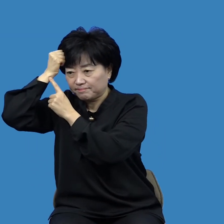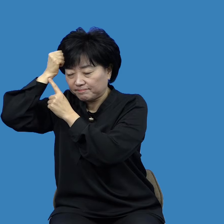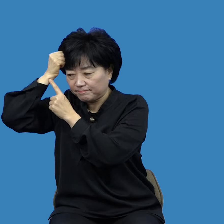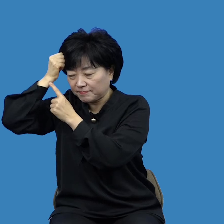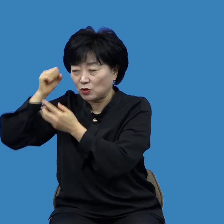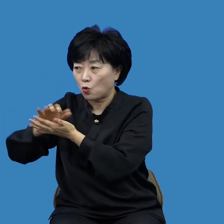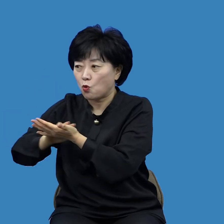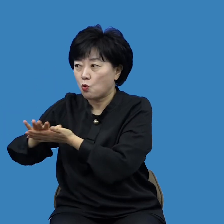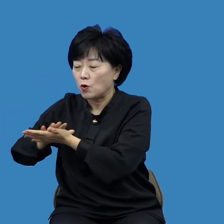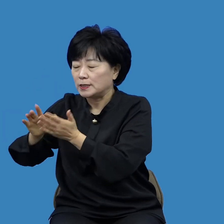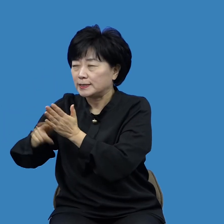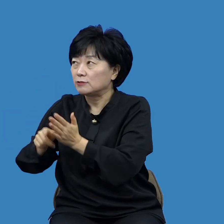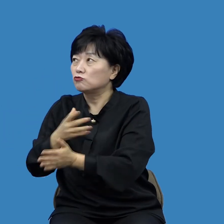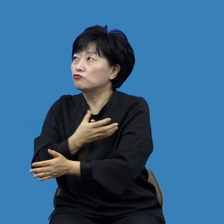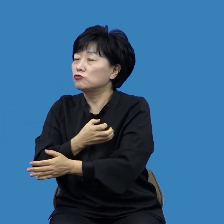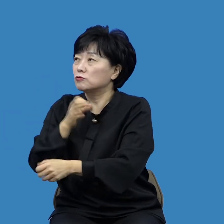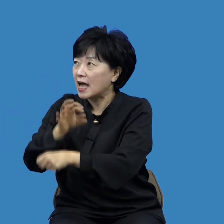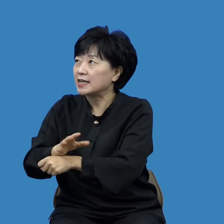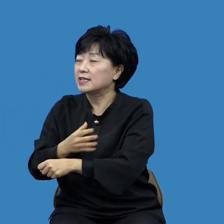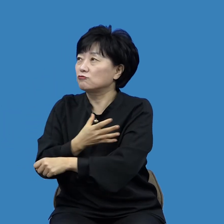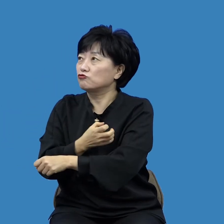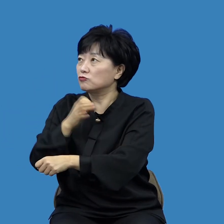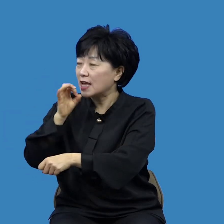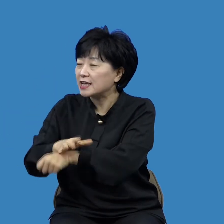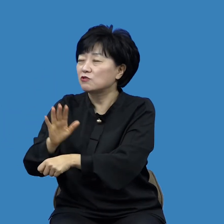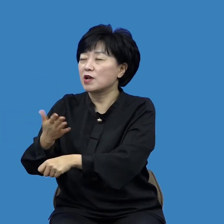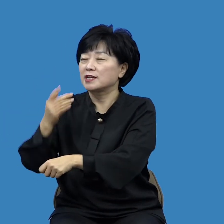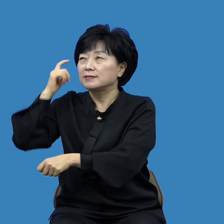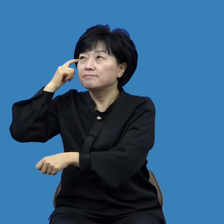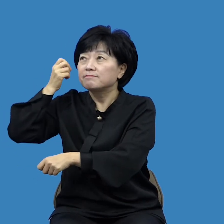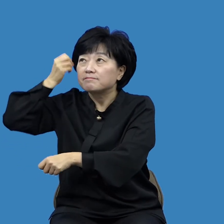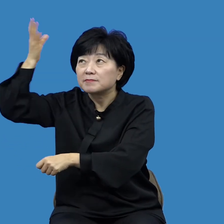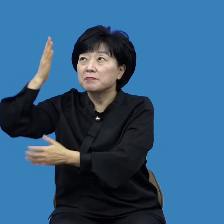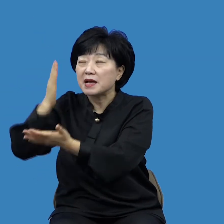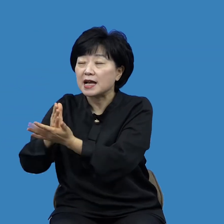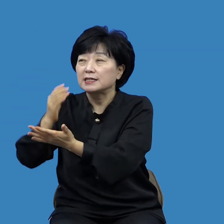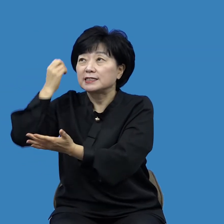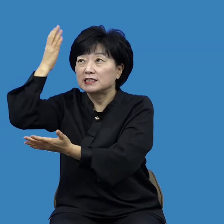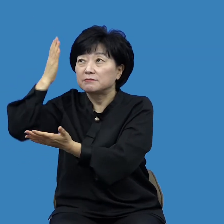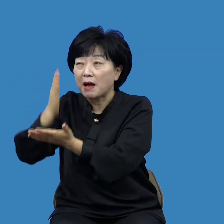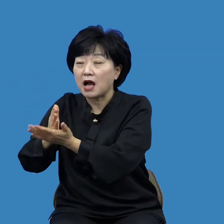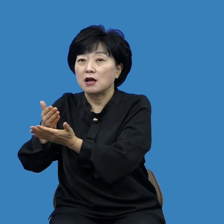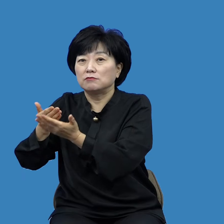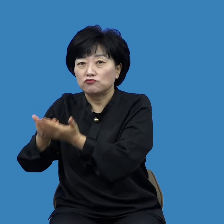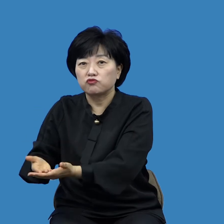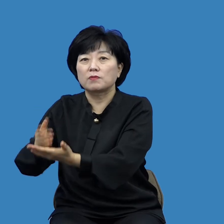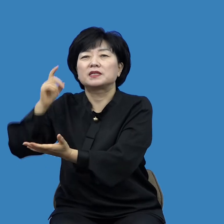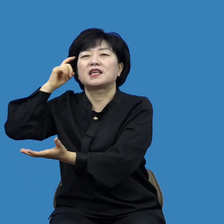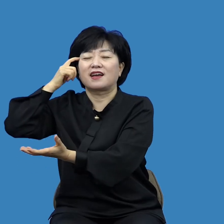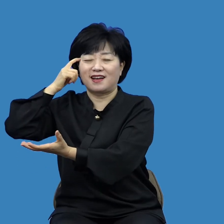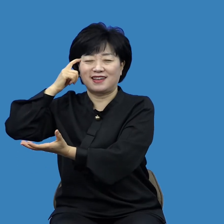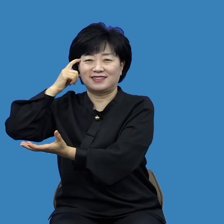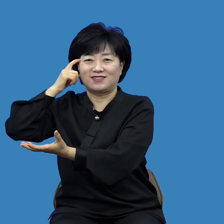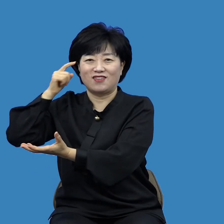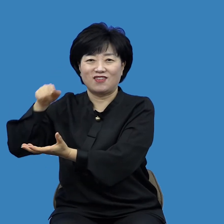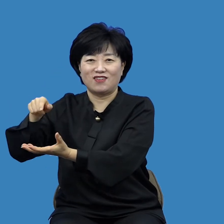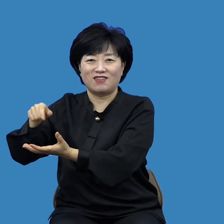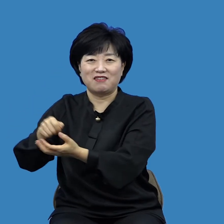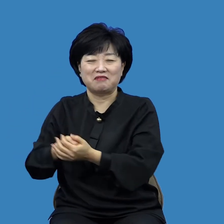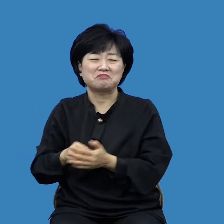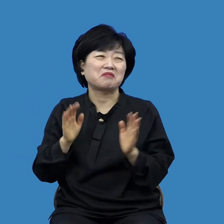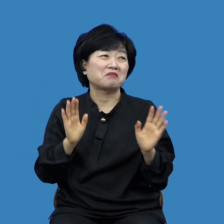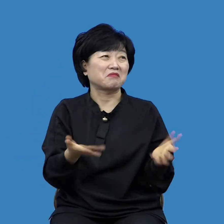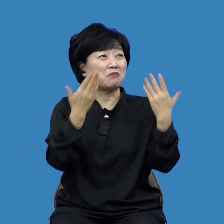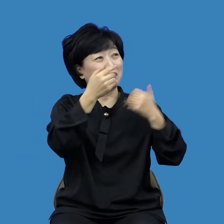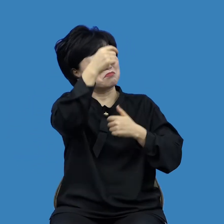하는 거예요? 우유 사와야 돼, 우유 사와야 돼, 우유 사가야 돼, 절대 안 사가면 안 돼. 이게 뭐예요? 무겁게 생각하는 거야. 근데